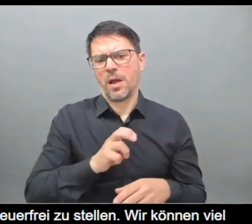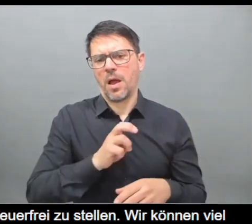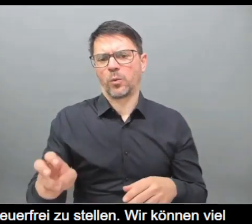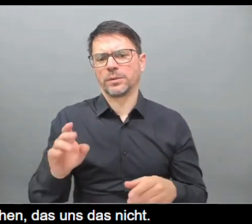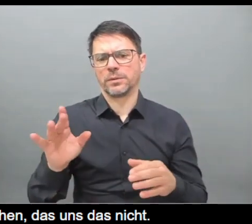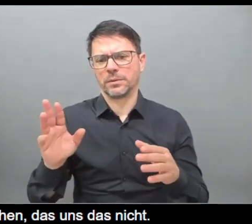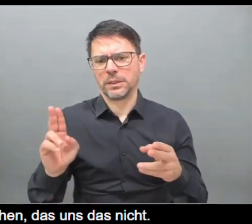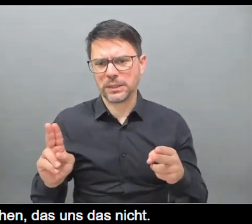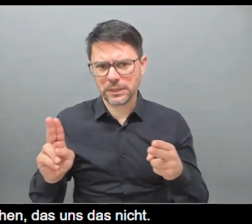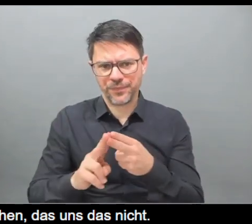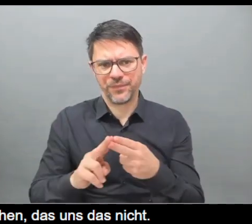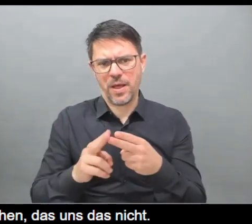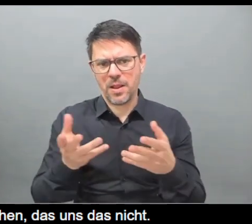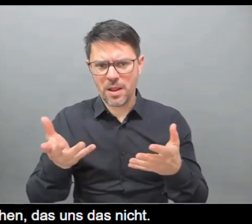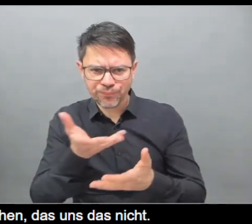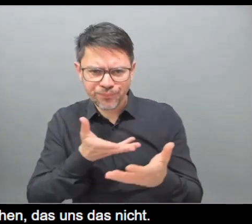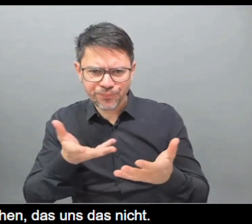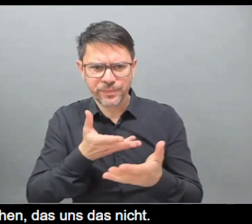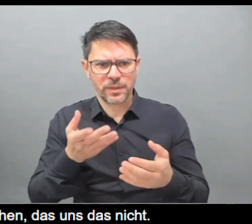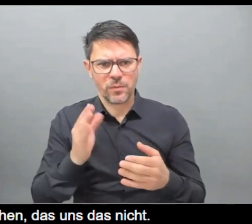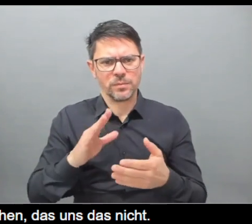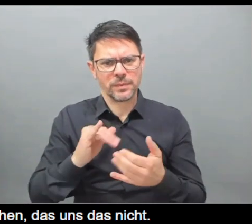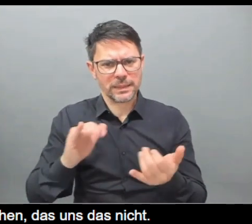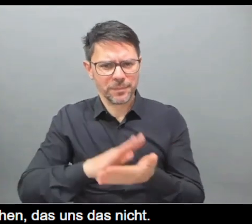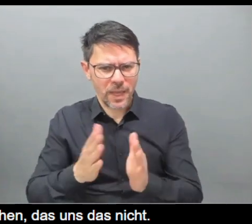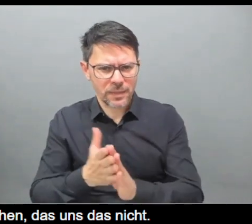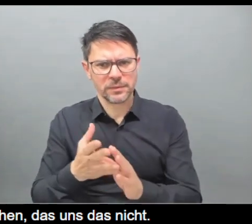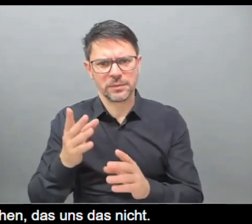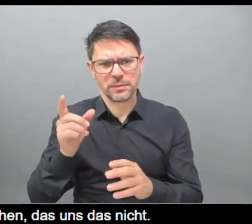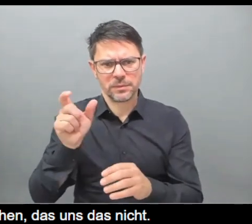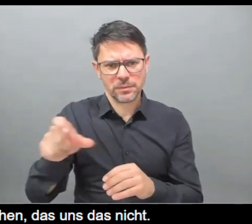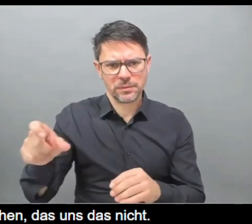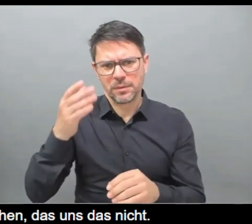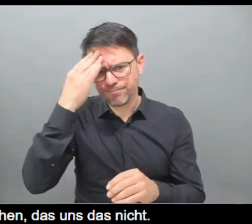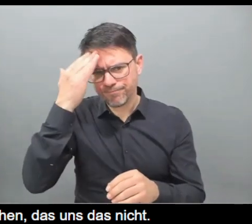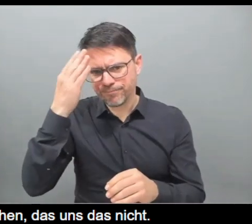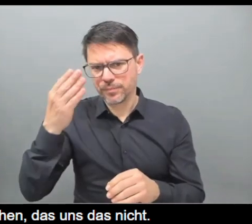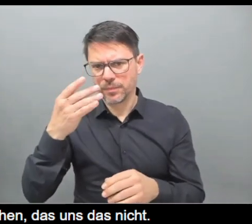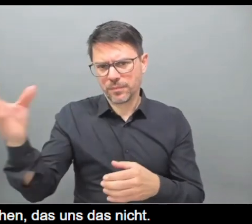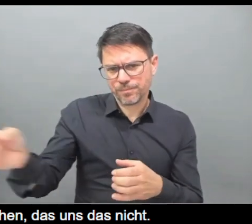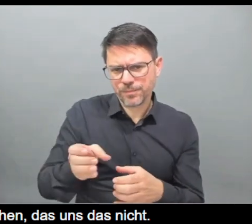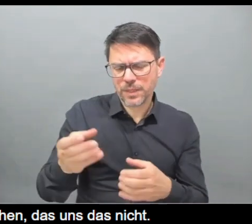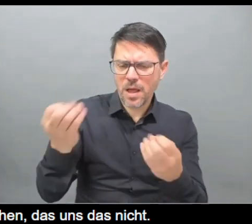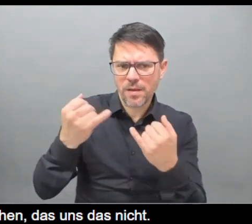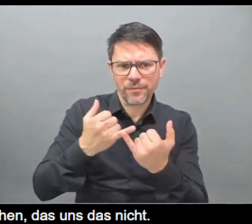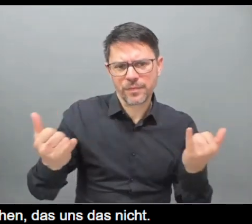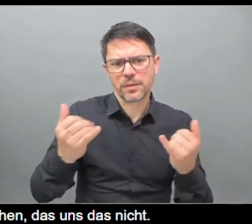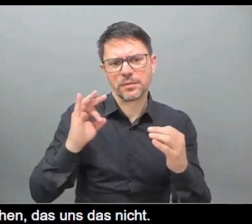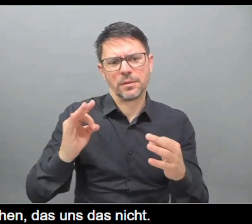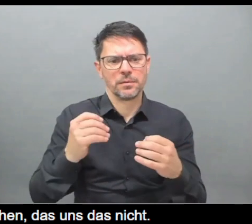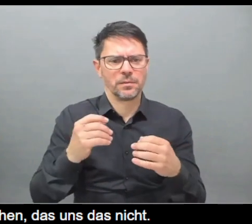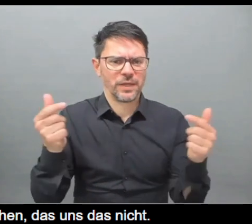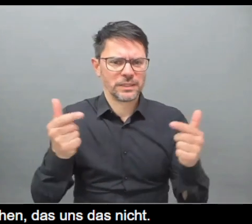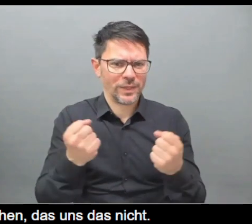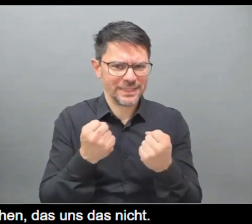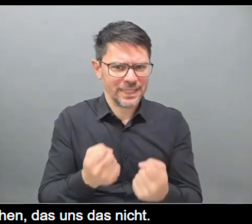aber hinten raus in der Versorgungskette stellt sich dann genau das Gegenteil dar. Und so kommt mir dieses Thema auch vor. Wir wollen alle eine Reform.